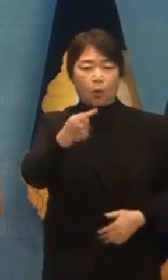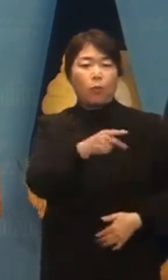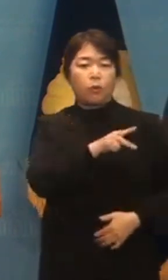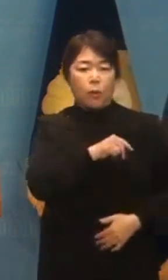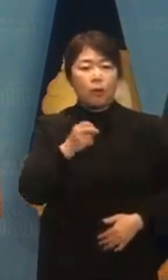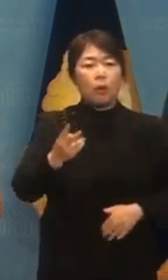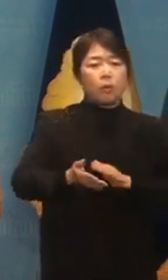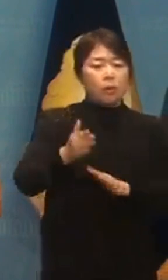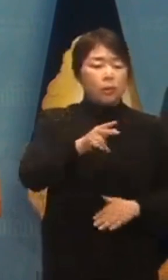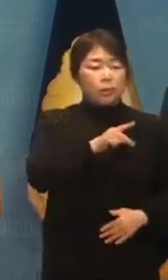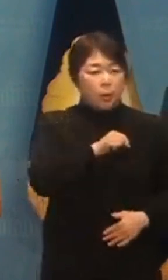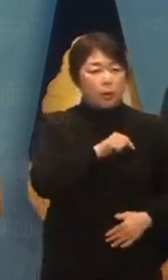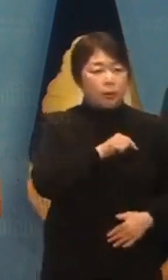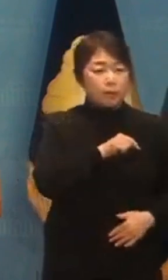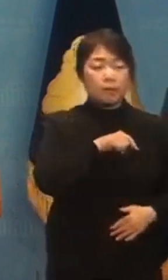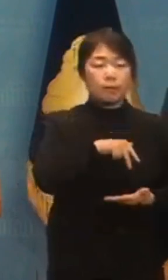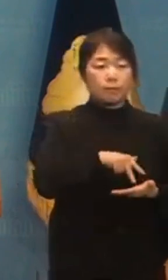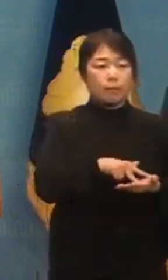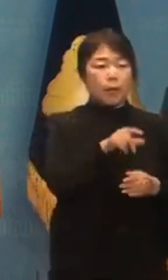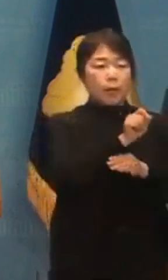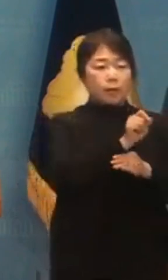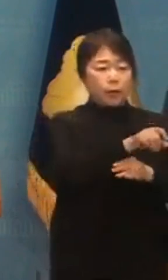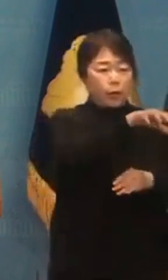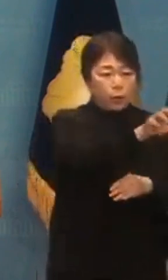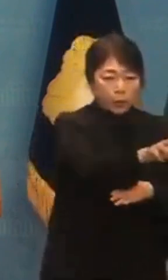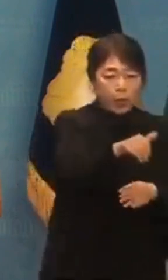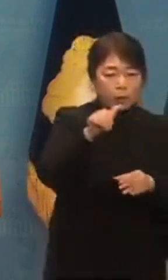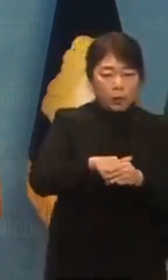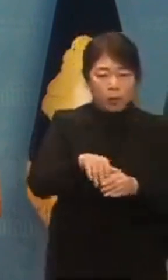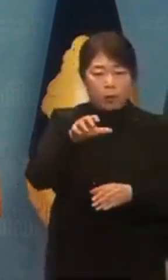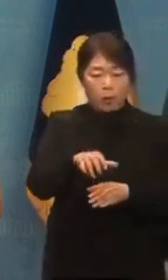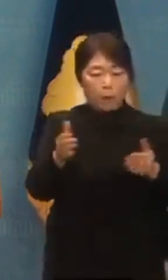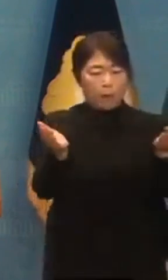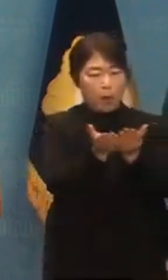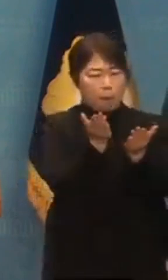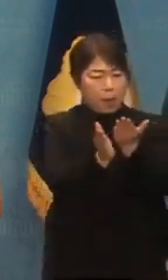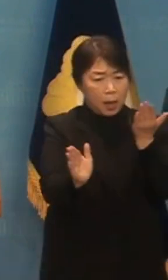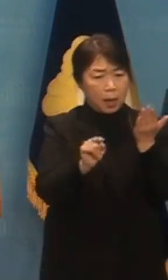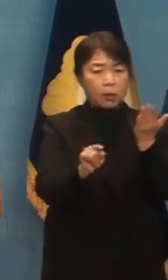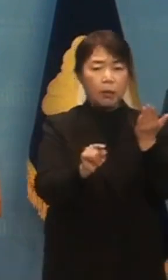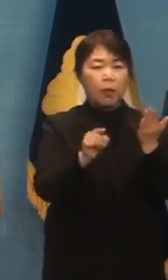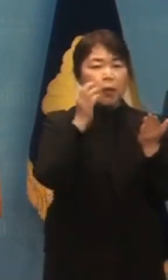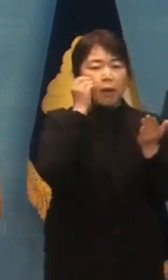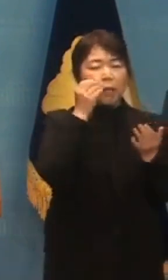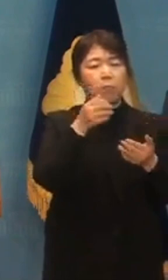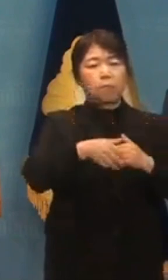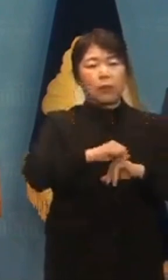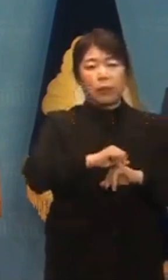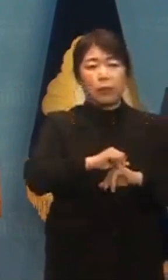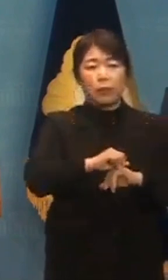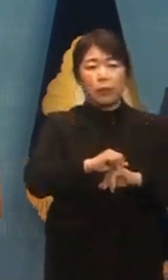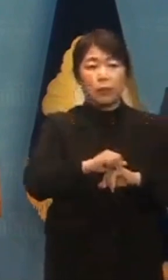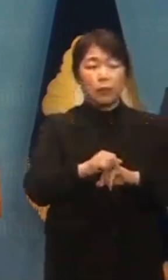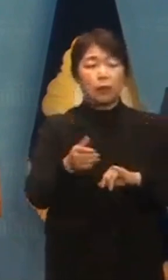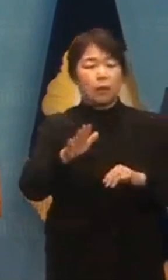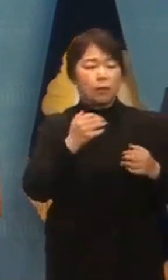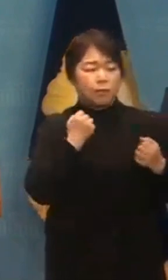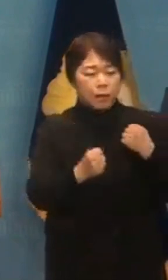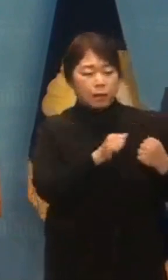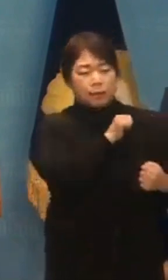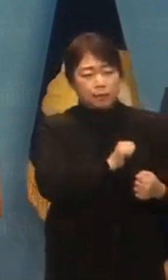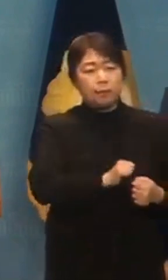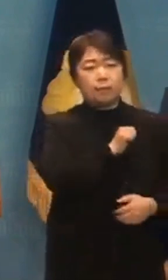도의원, 시의원들은 행정구역과 선거구가 일치하지 않는 모순적인 상황에도 불구하고